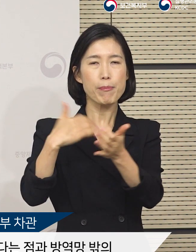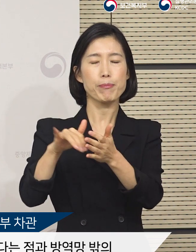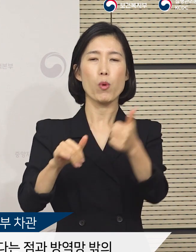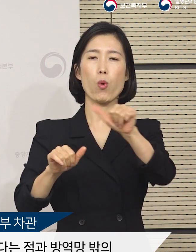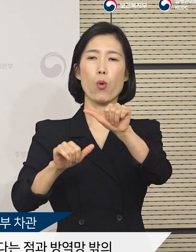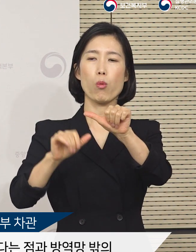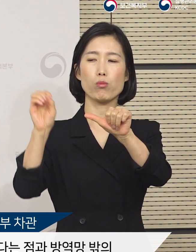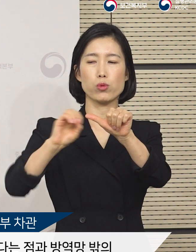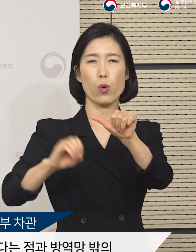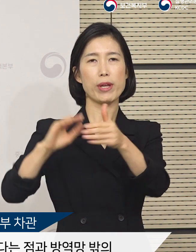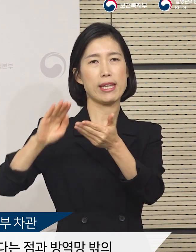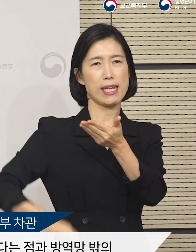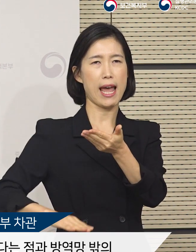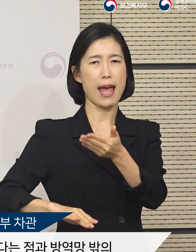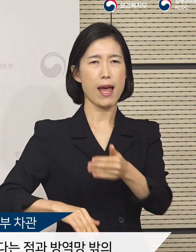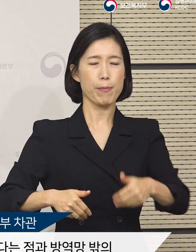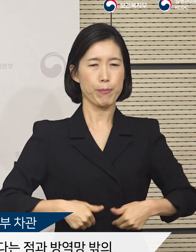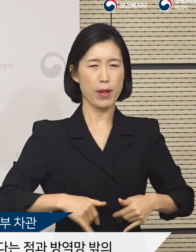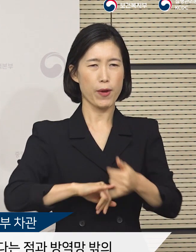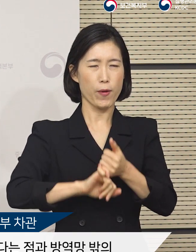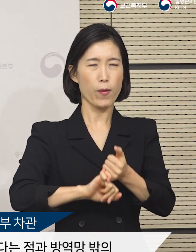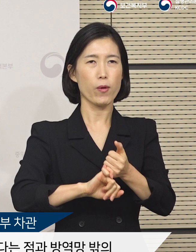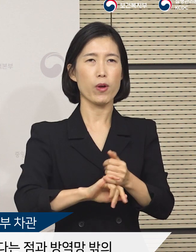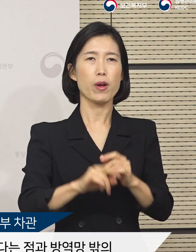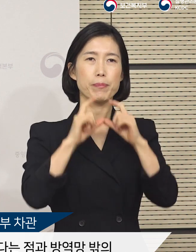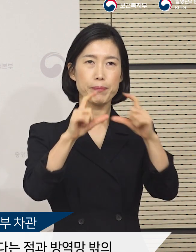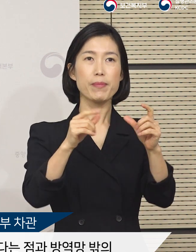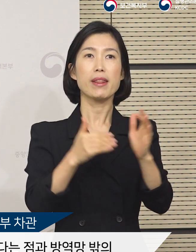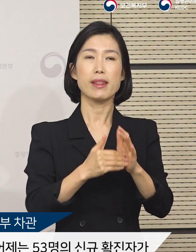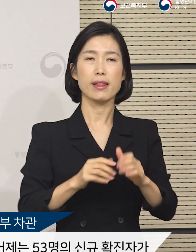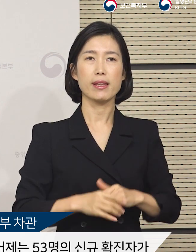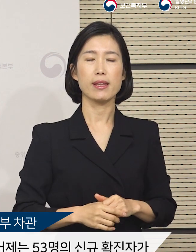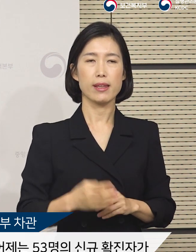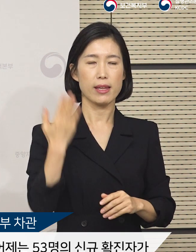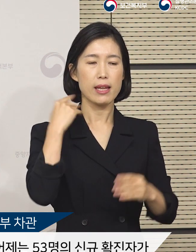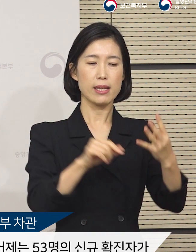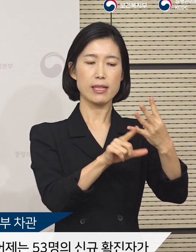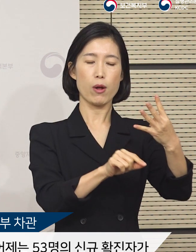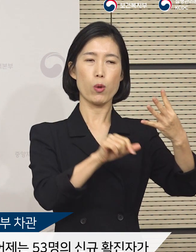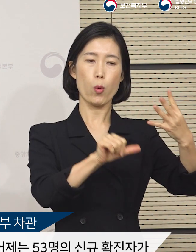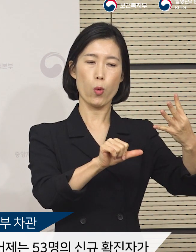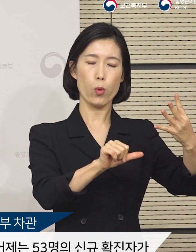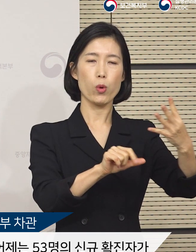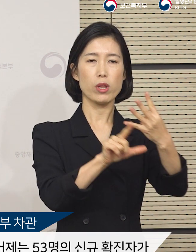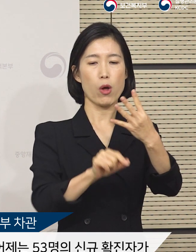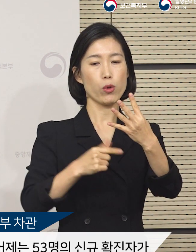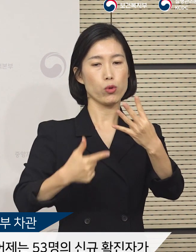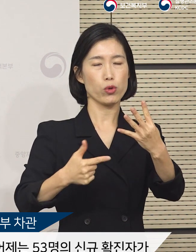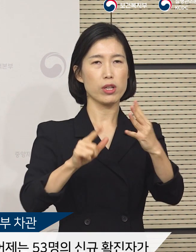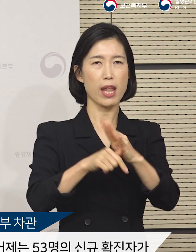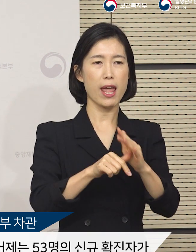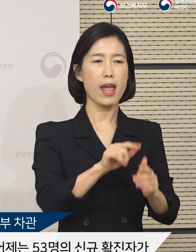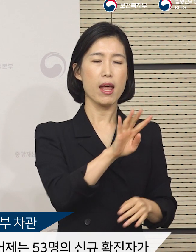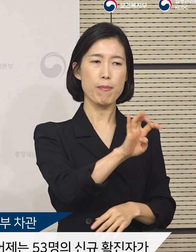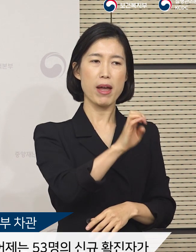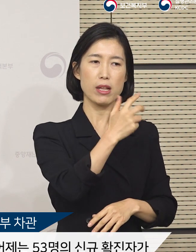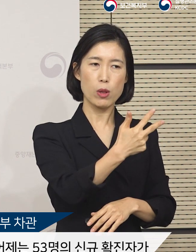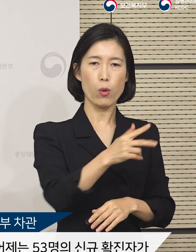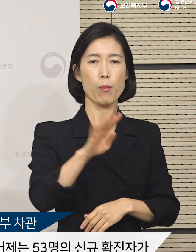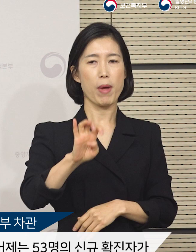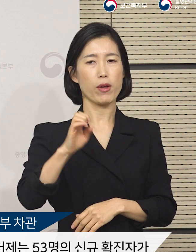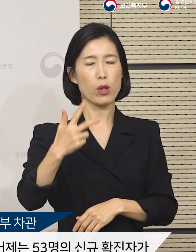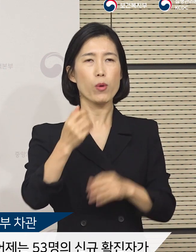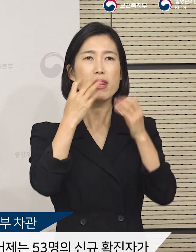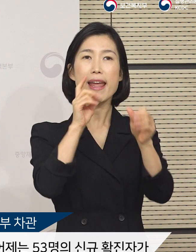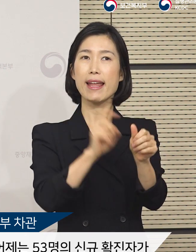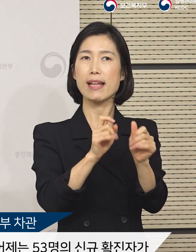유지되어야 한다고 강조하였습니다. 4월 5일과 6일 각각 47명의